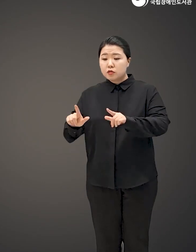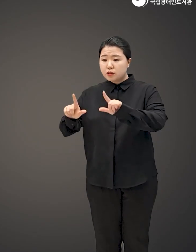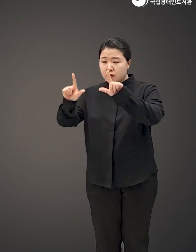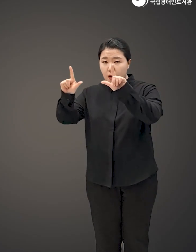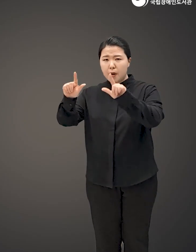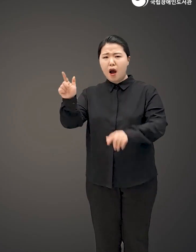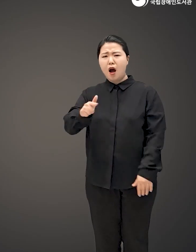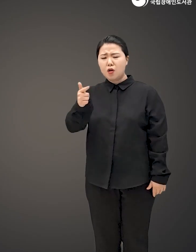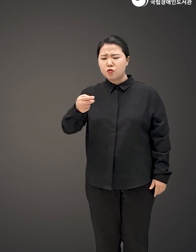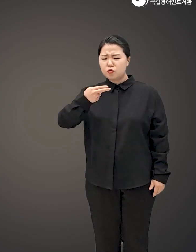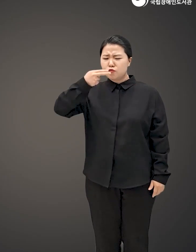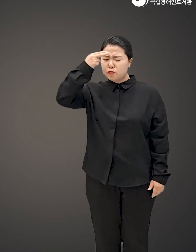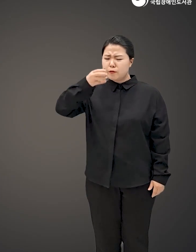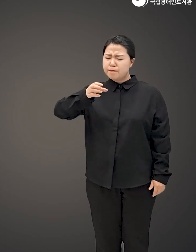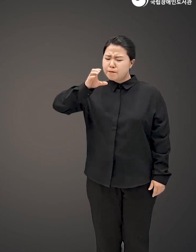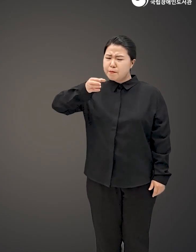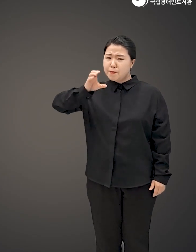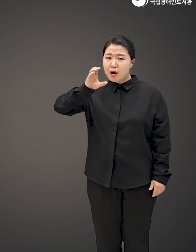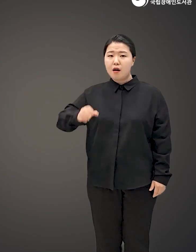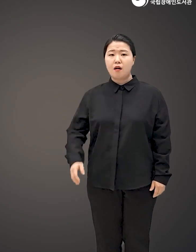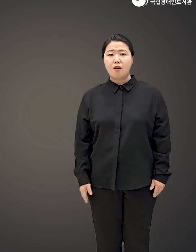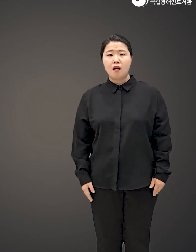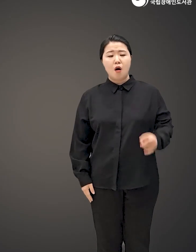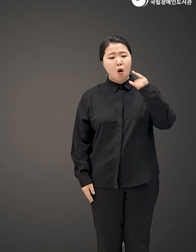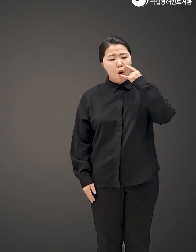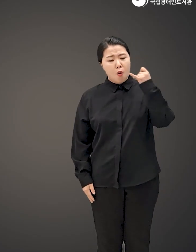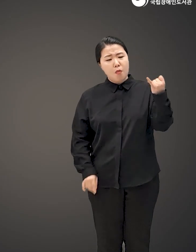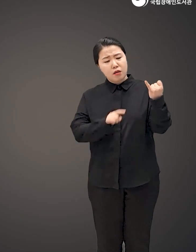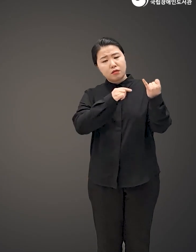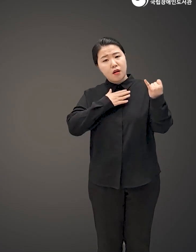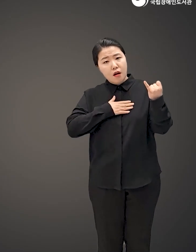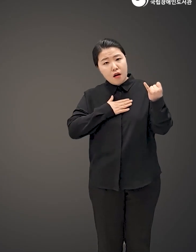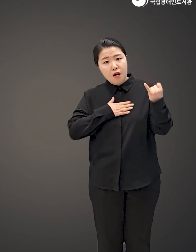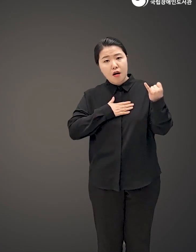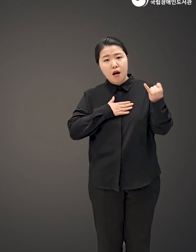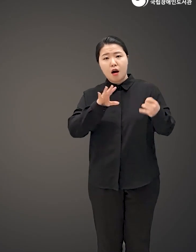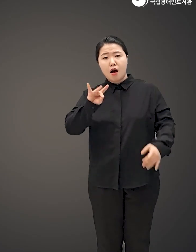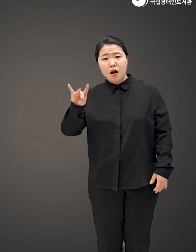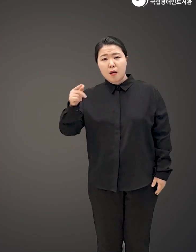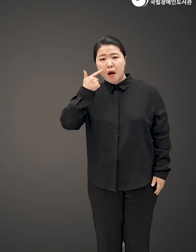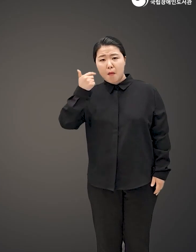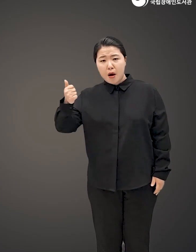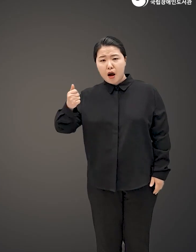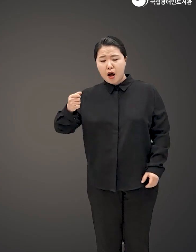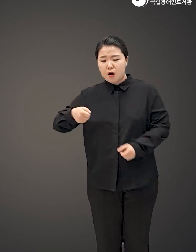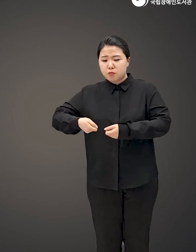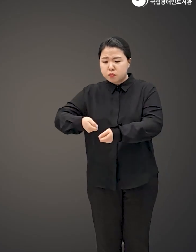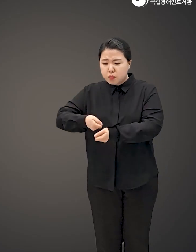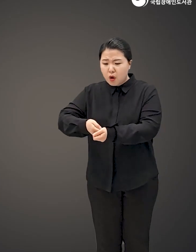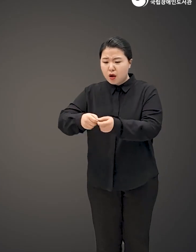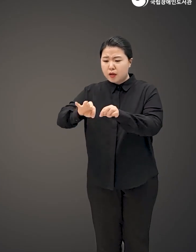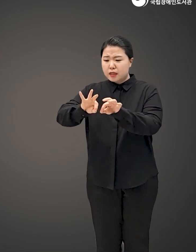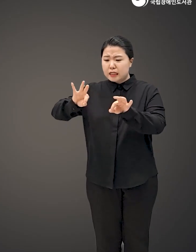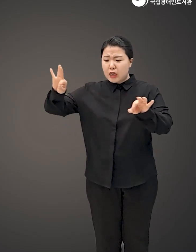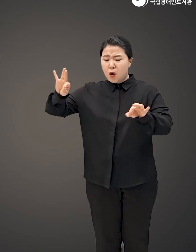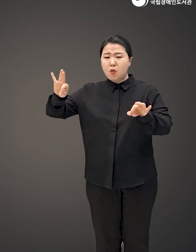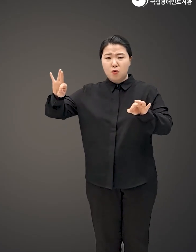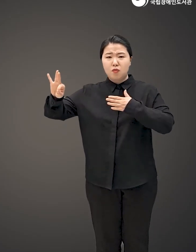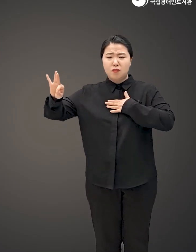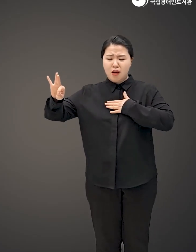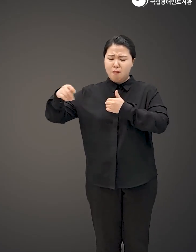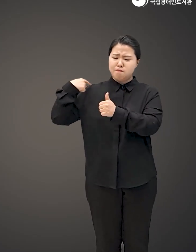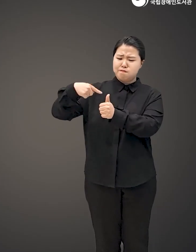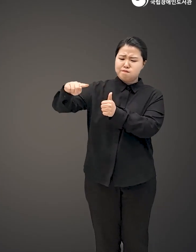아빠가 쉬는 날이 되면 하루 종일 술을 먹는다. 엄마는 알까? 아빠가 가끔 대걸레를 휘두른다는 것을. 그